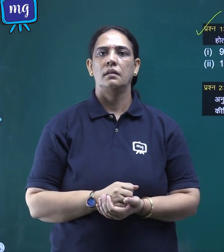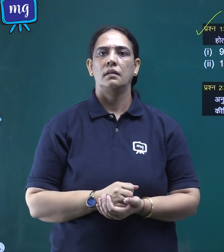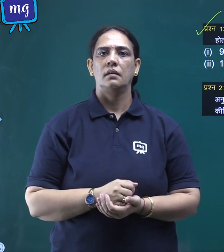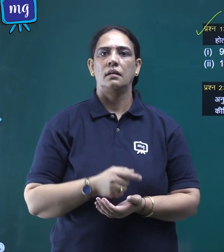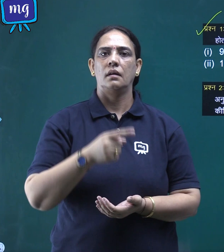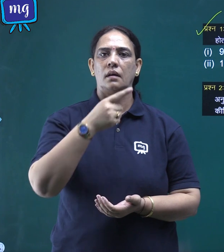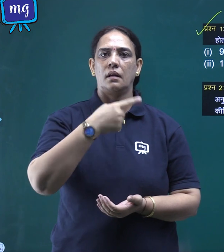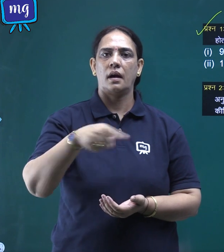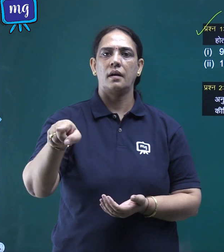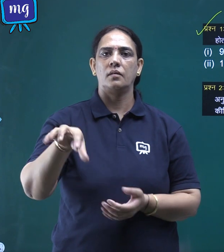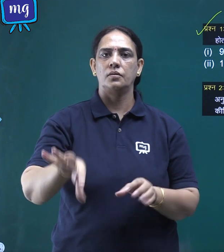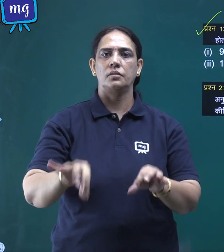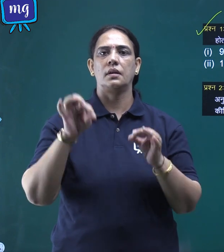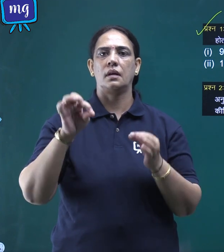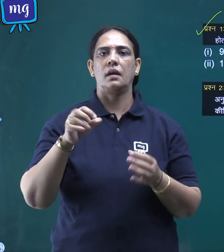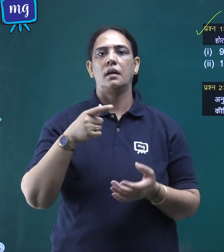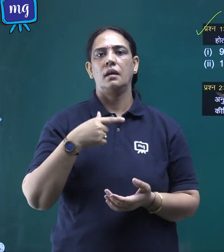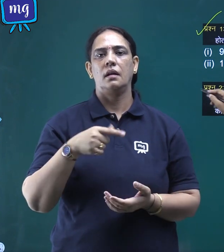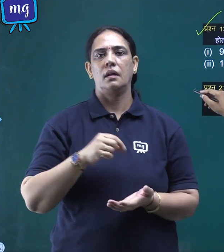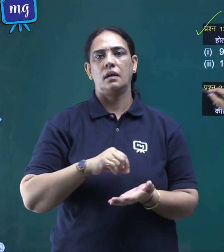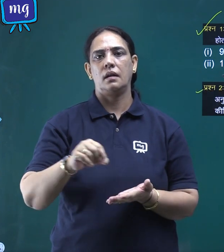सही पे चिन्ह लगाना है।